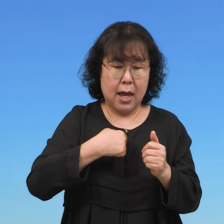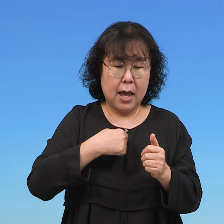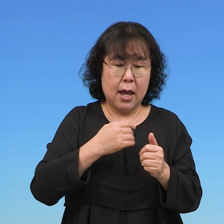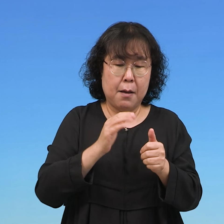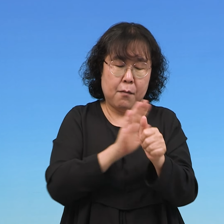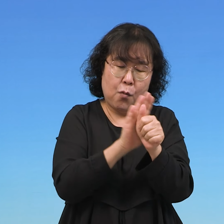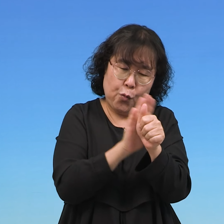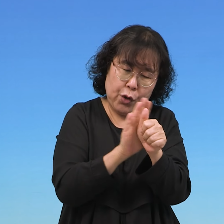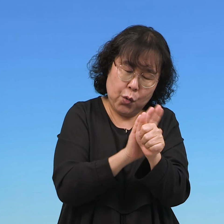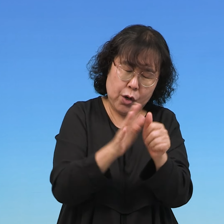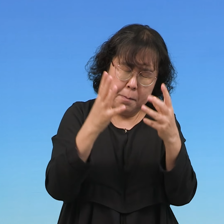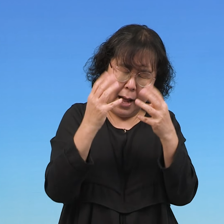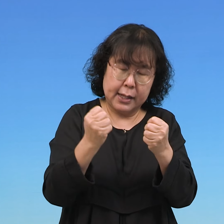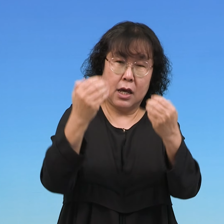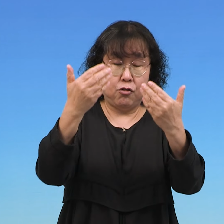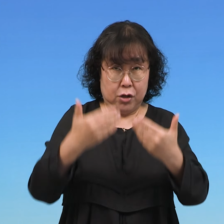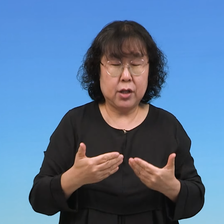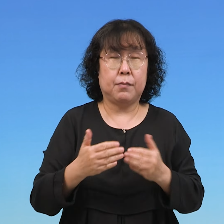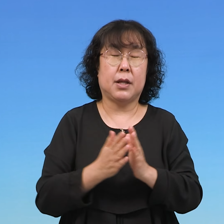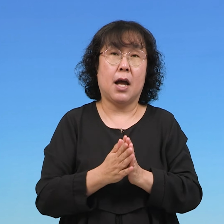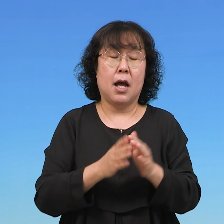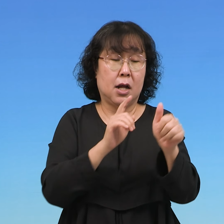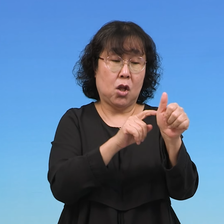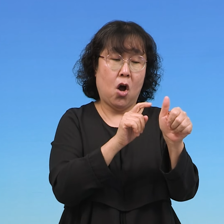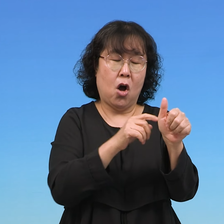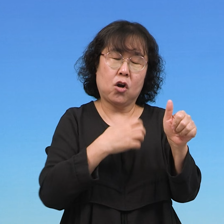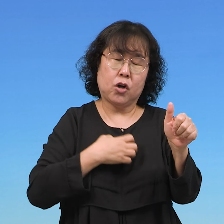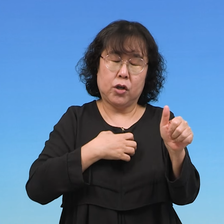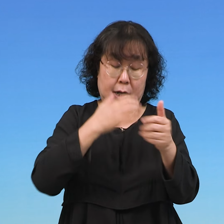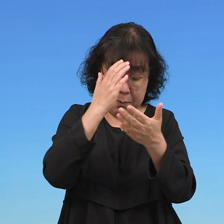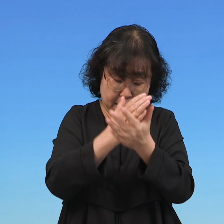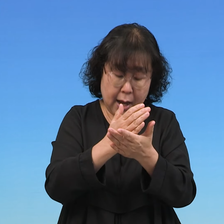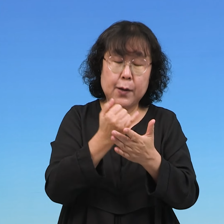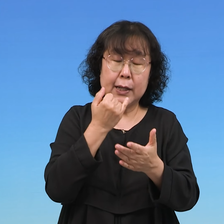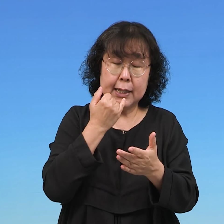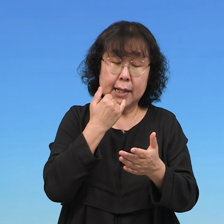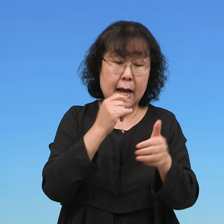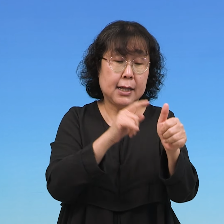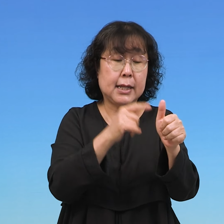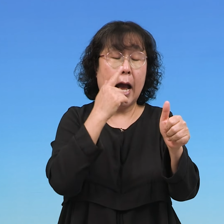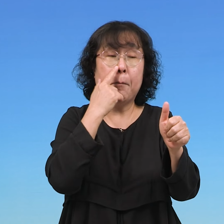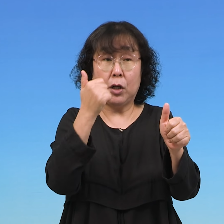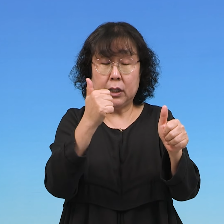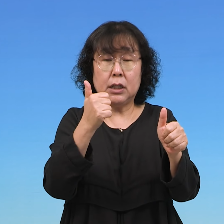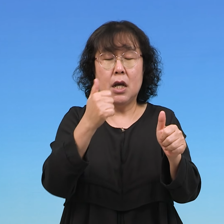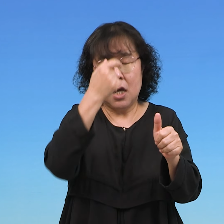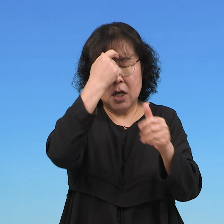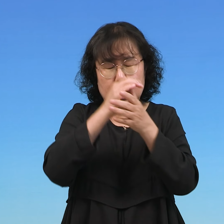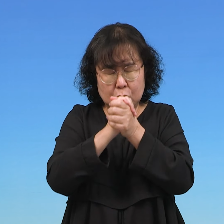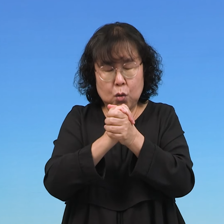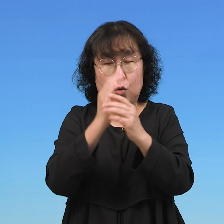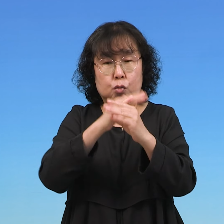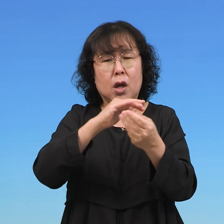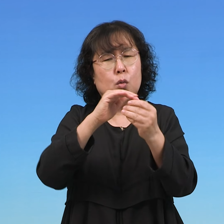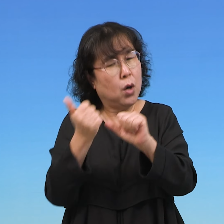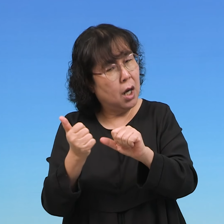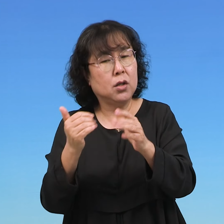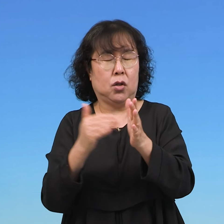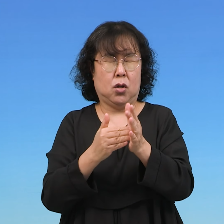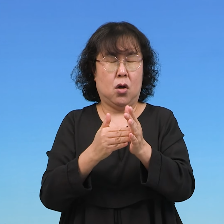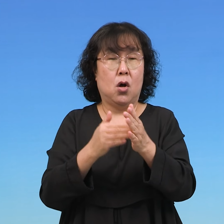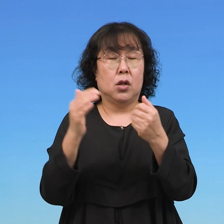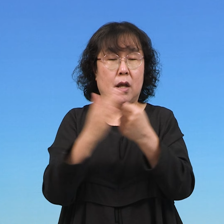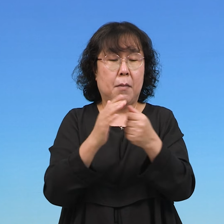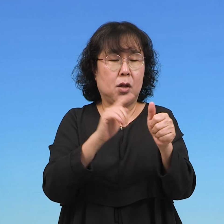말씀하셨어요. 찬순이는 걱정하지 마라. 네가 어떤 앤데, 네 아버지가 기도하다가 돌아가셨는데 하나님은